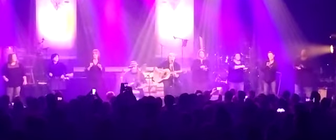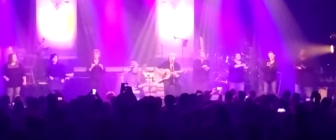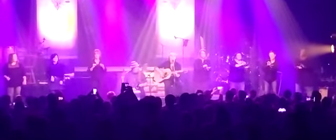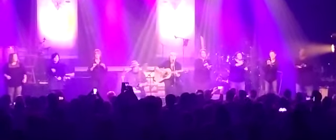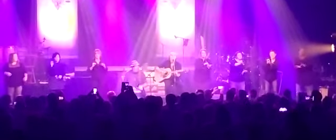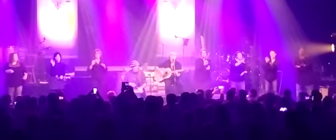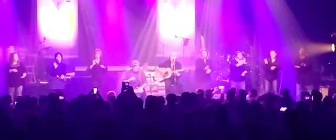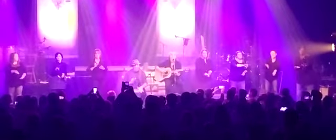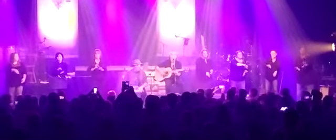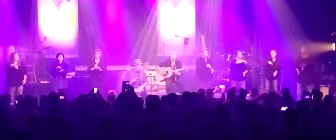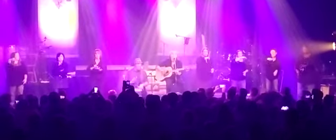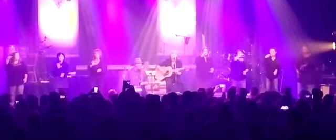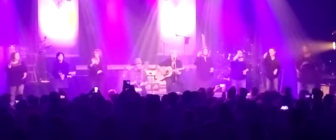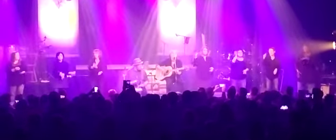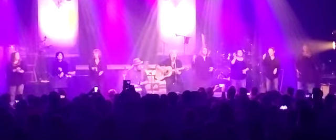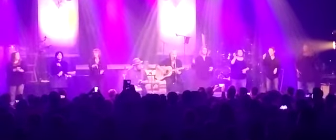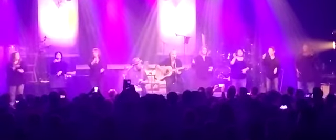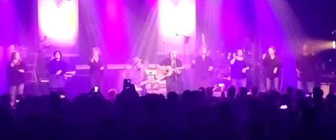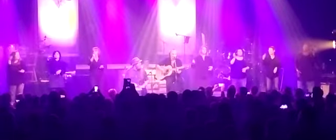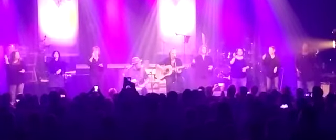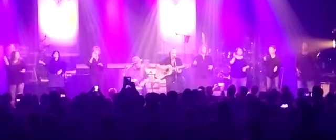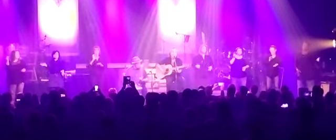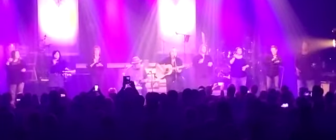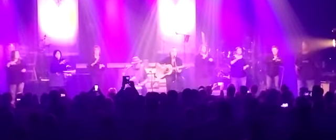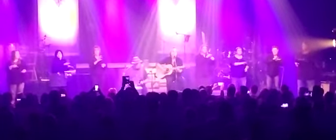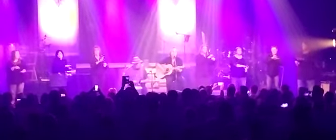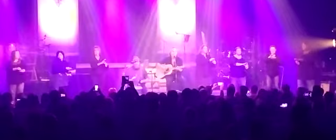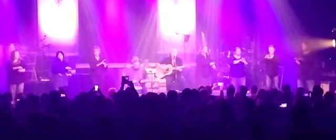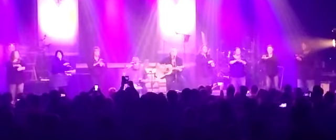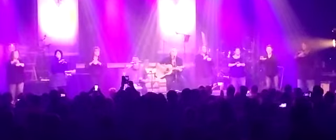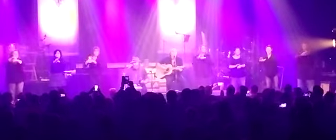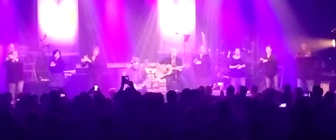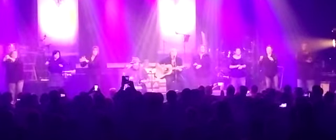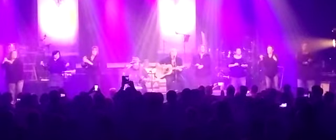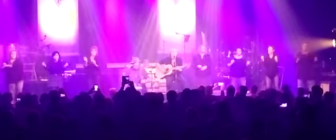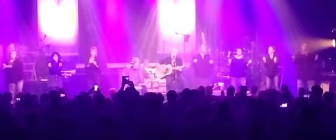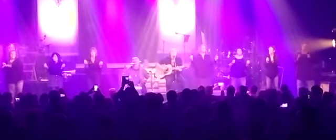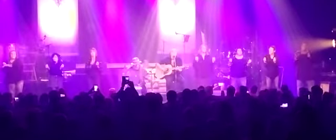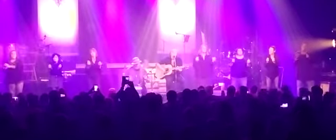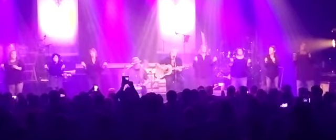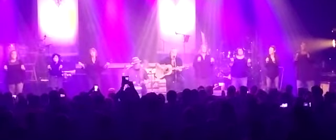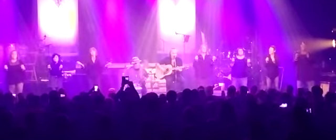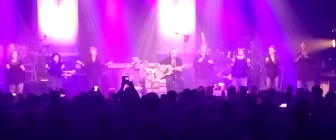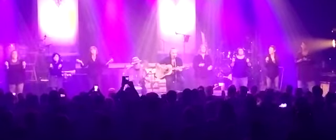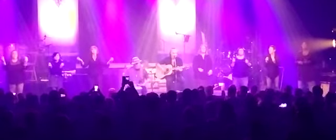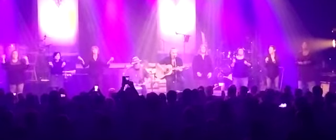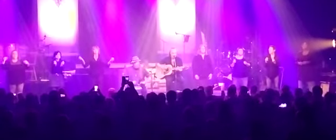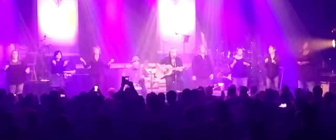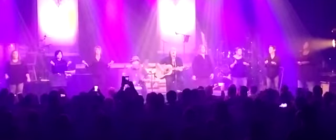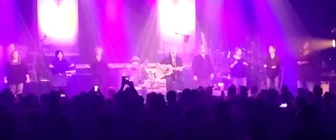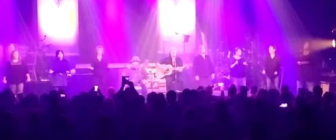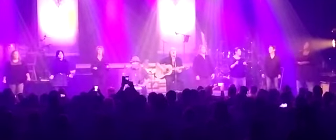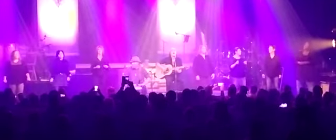de choisir quelle sera cette voie et où celle-ci vous emmènera.